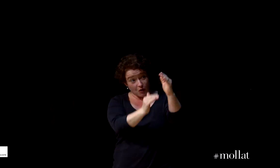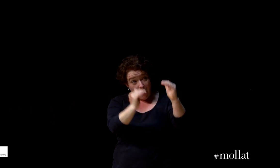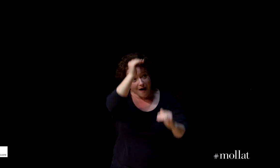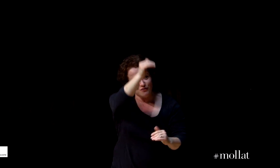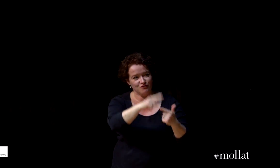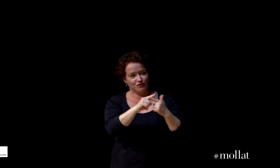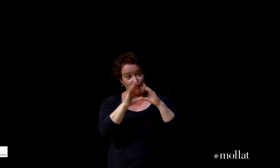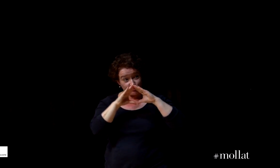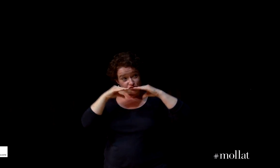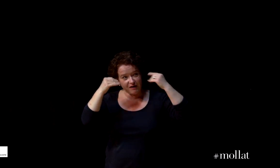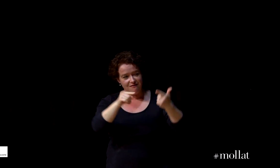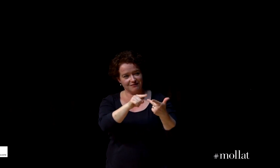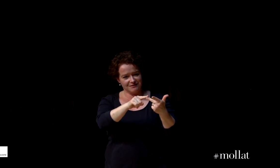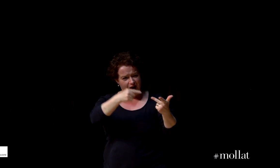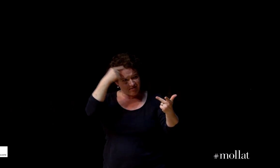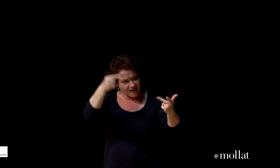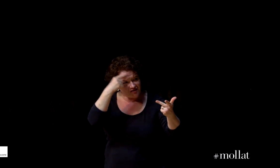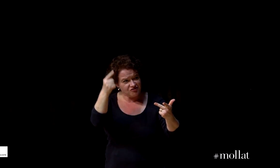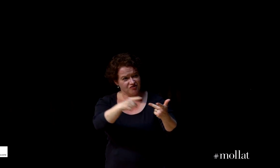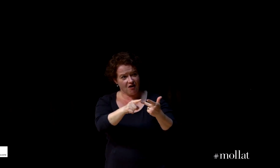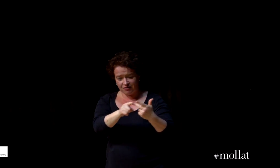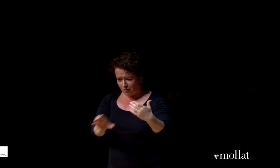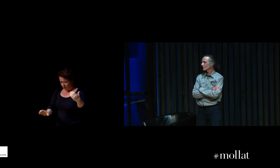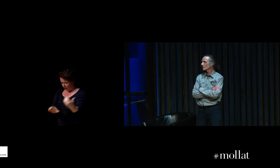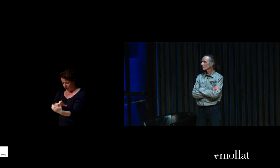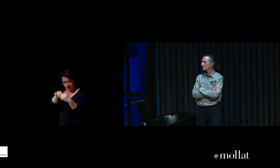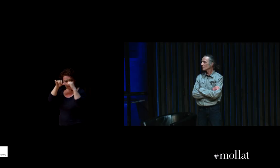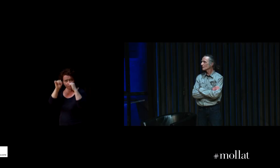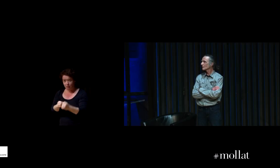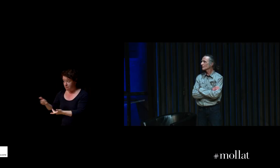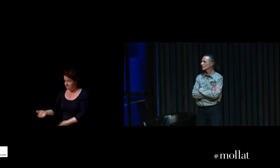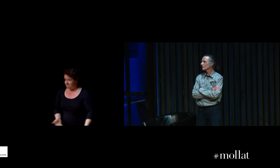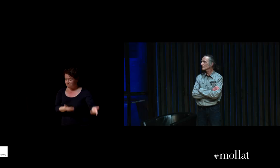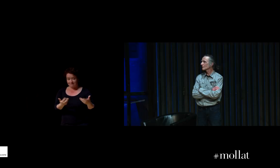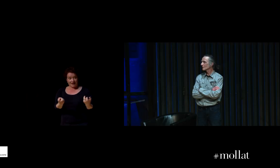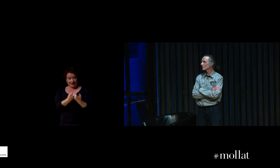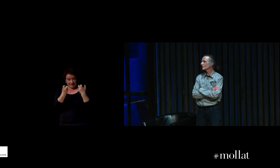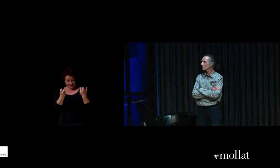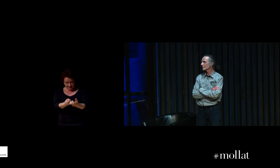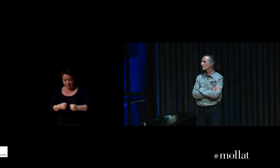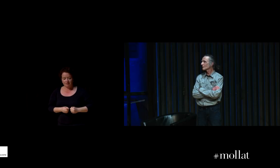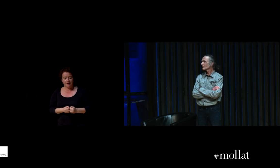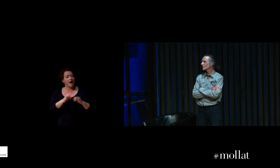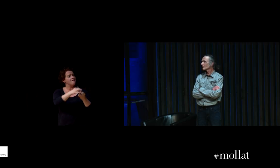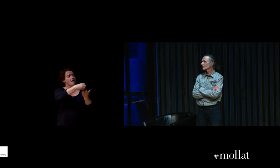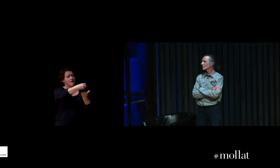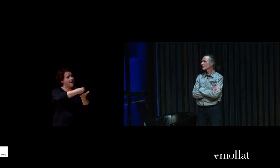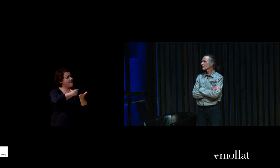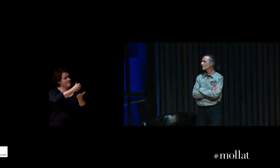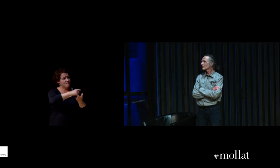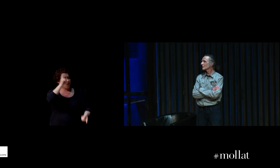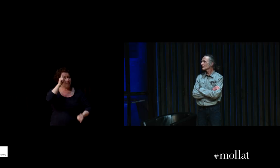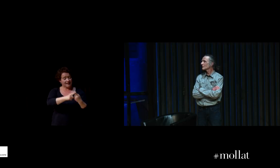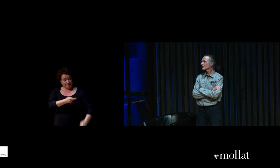joyeuse, intelligente, qui communique avec leur bébé. Donc, ce que vous dites sur le milieu médical, monsieur, je ne suis pas tout à fait